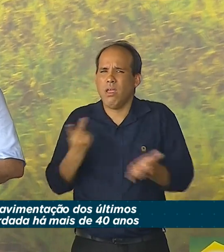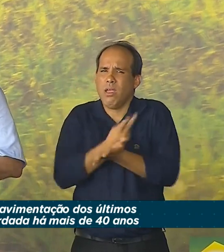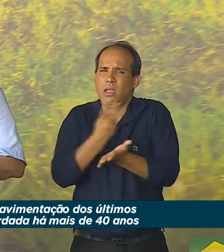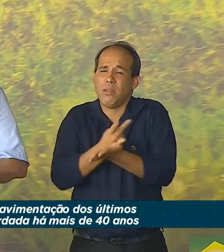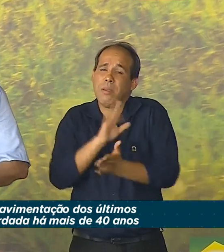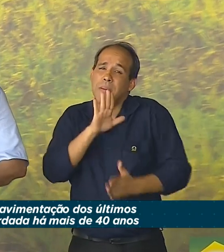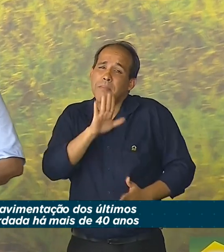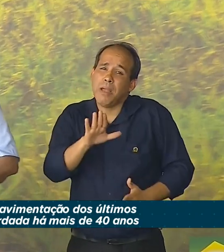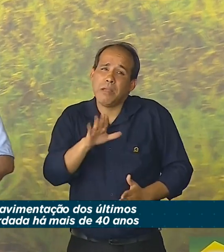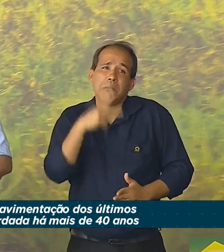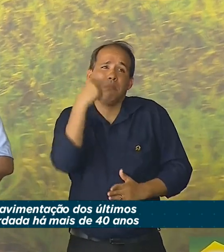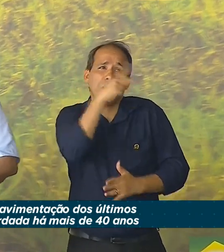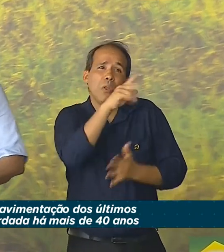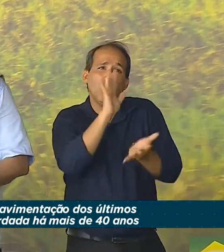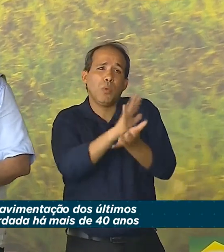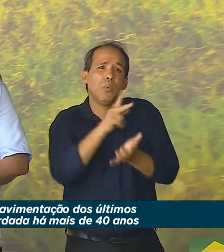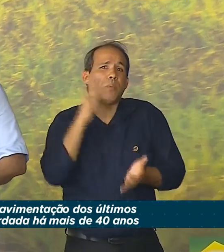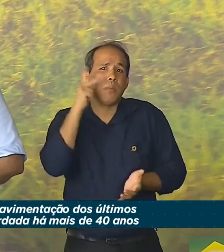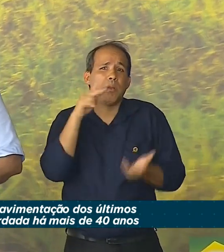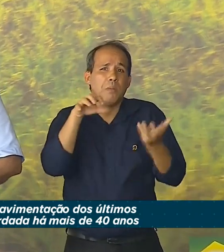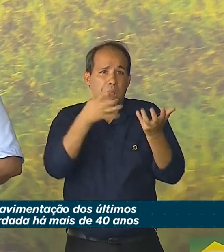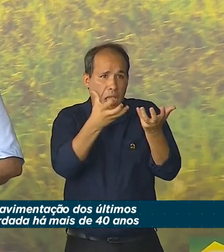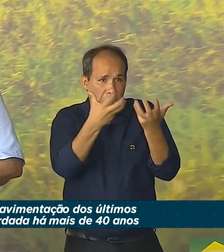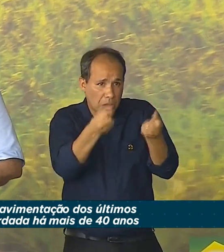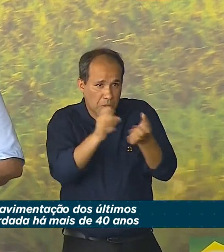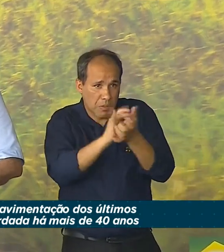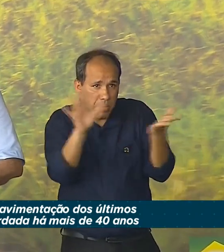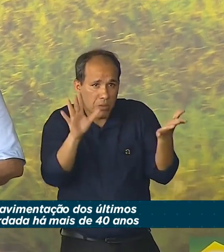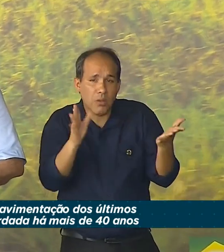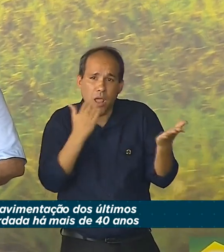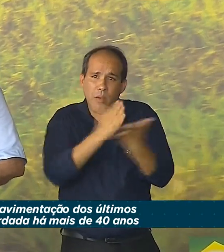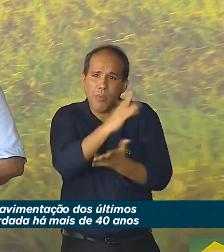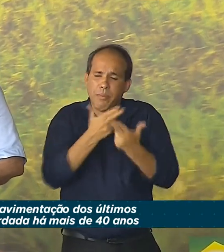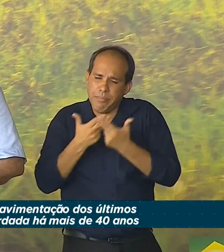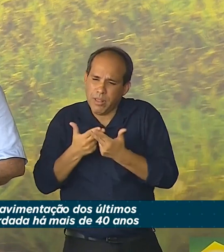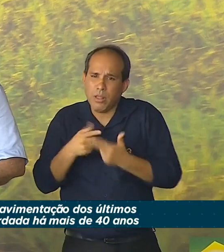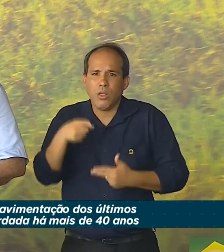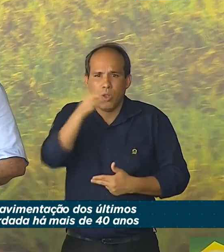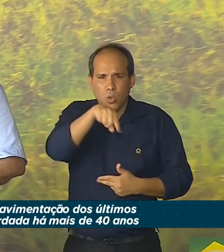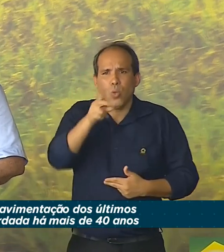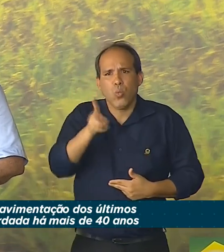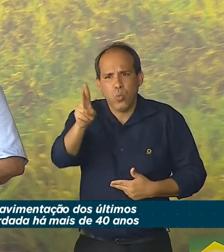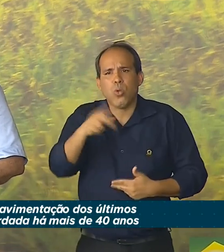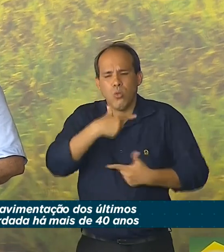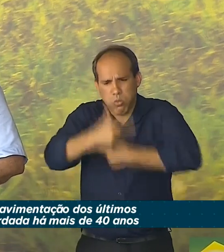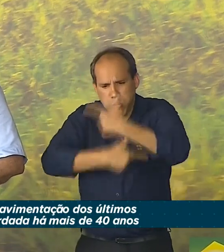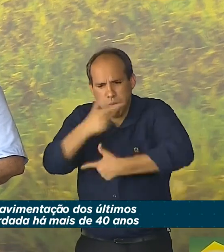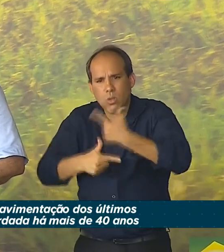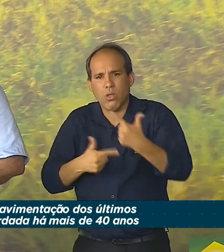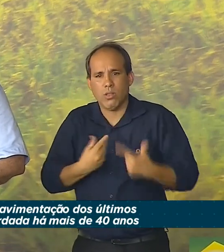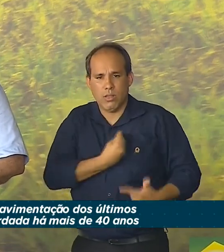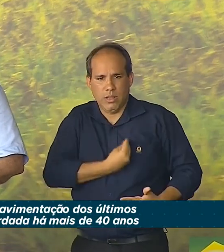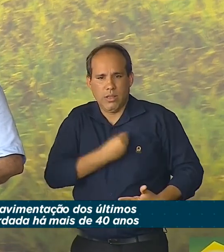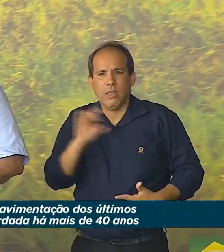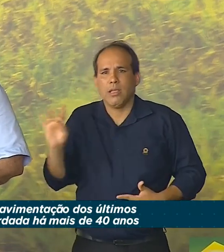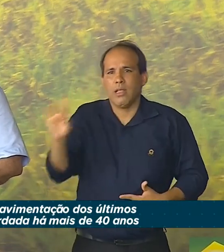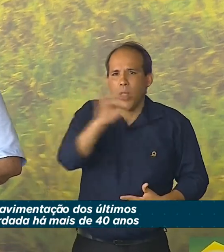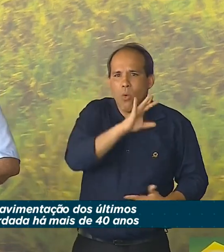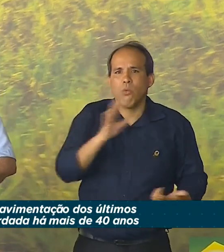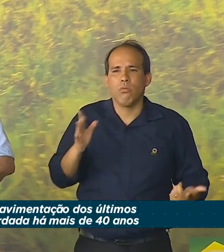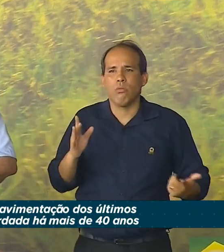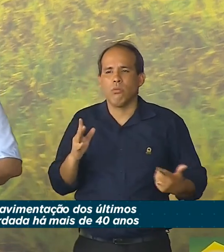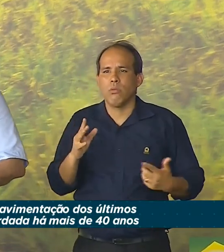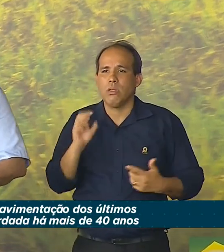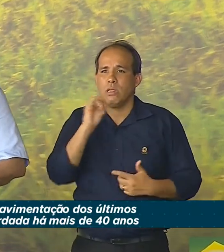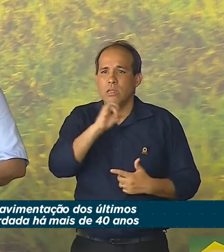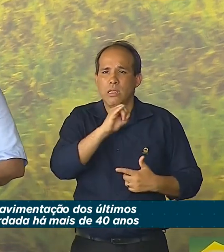errado. Mas quis o parlamento assim. Paciência, vamos seguir o nosso destino. O trabalho de cada um, não interessa se ele